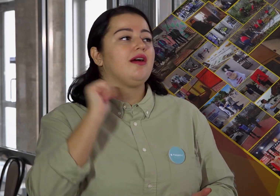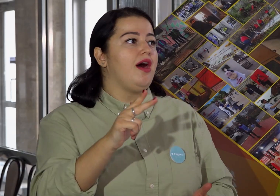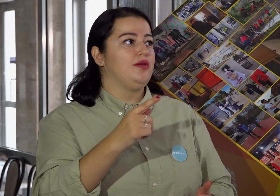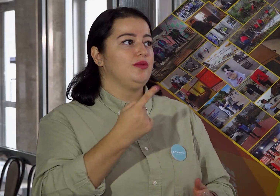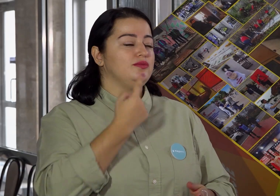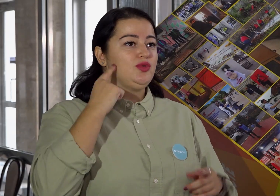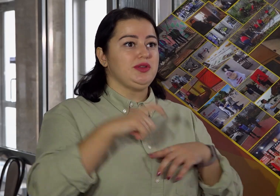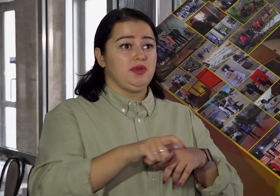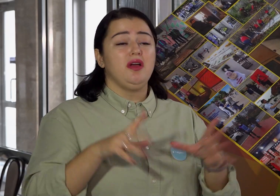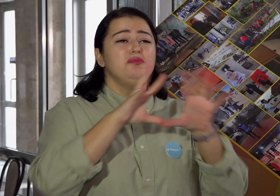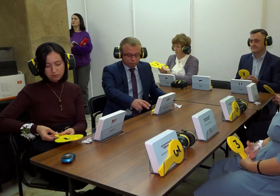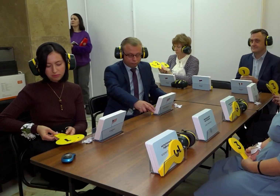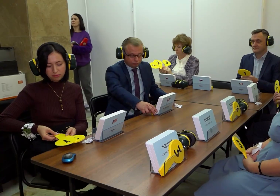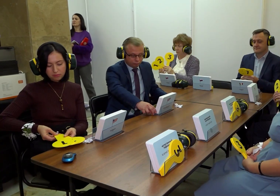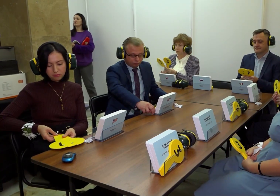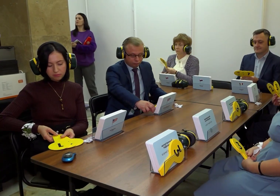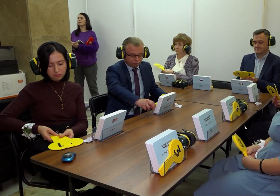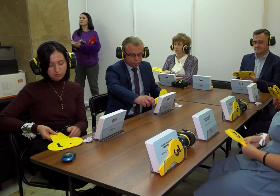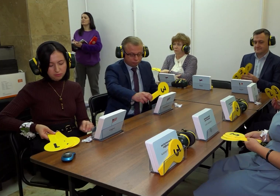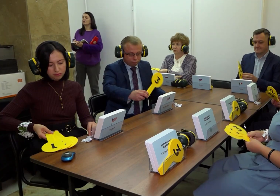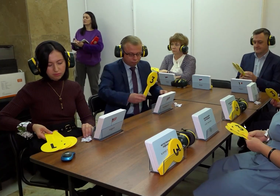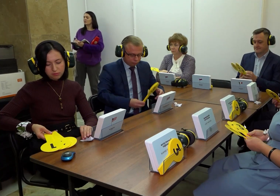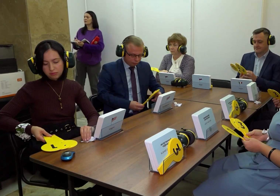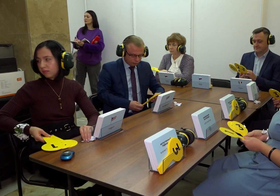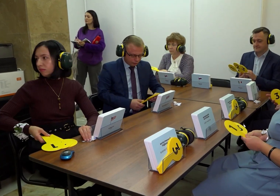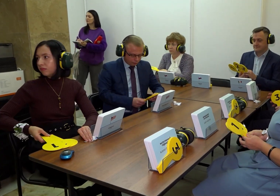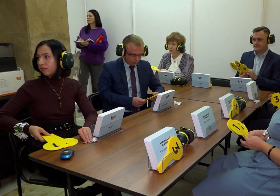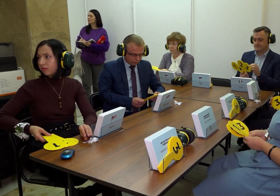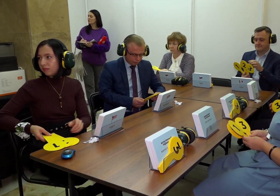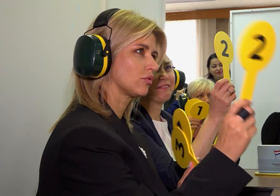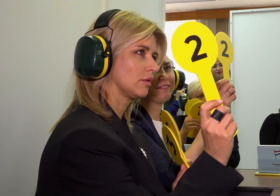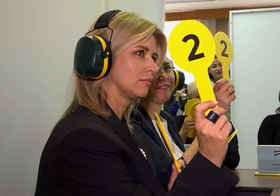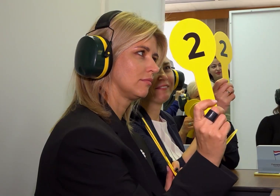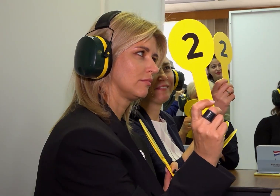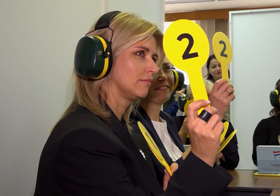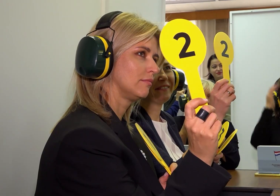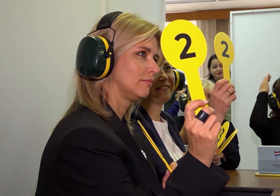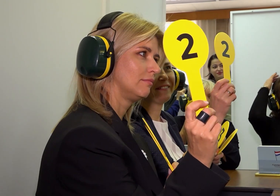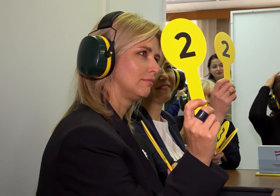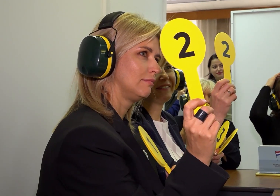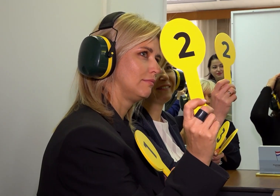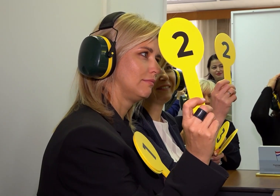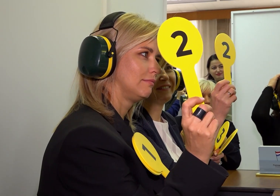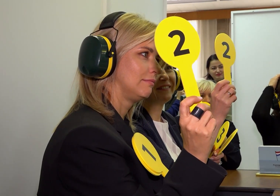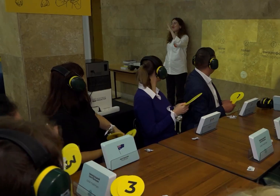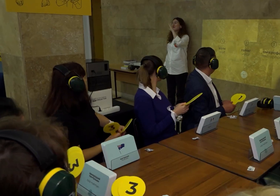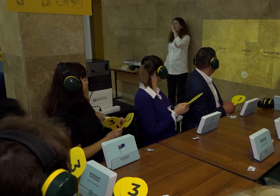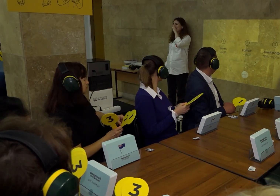не слышат вообще. Чтобы попытаться понять ощущения таких людей, нужно на время изолировать себя от всех звуков. Тогда